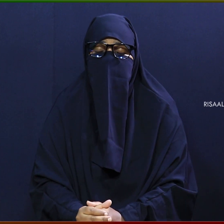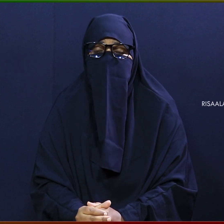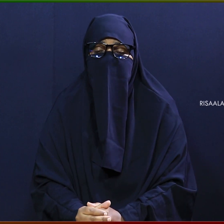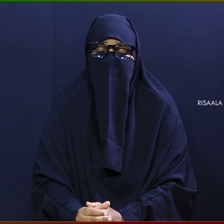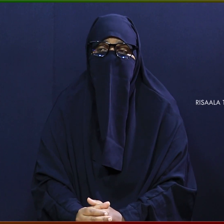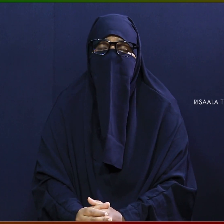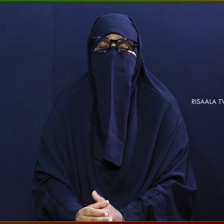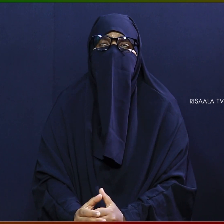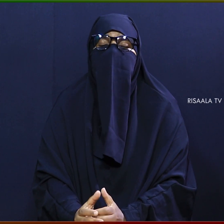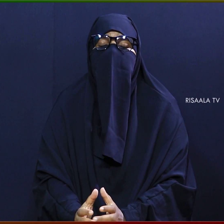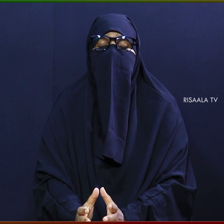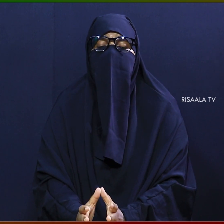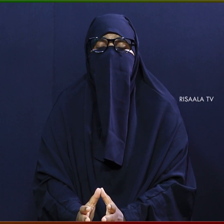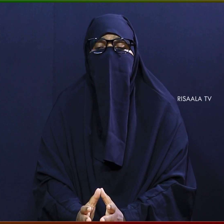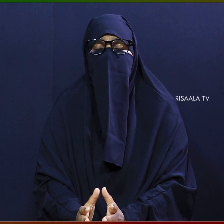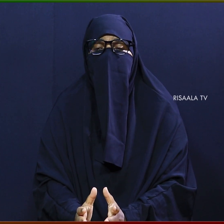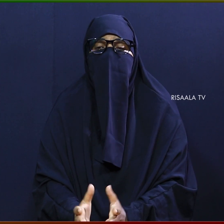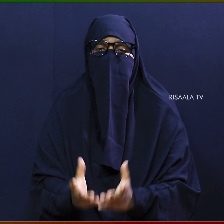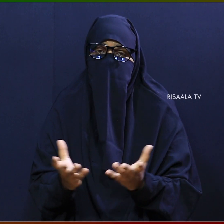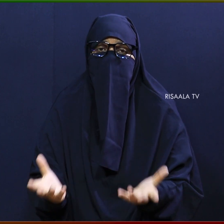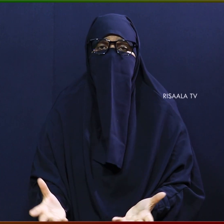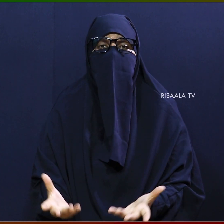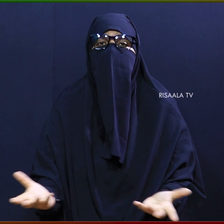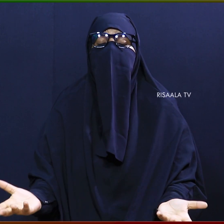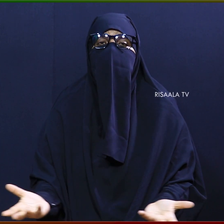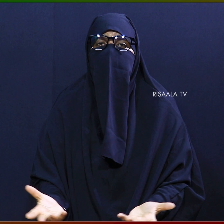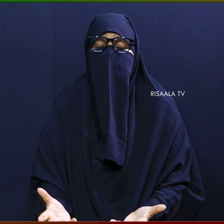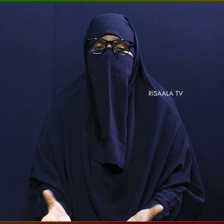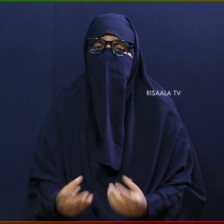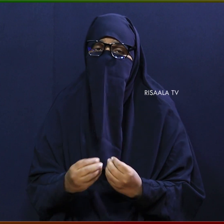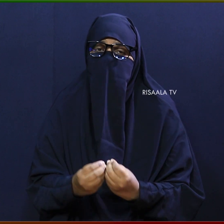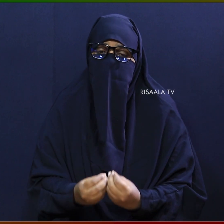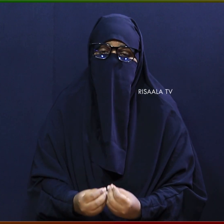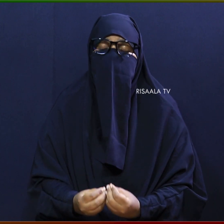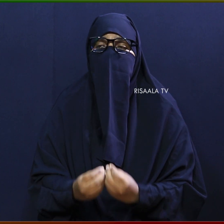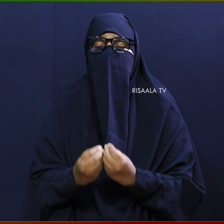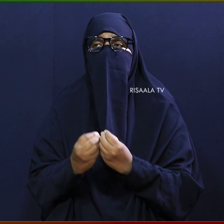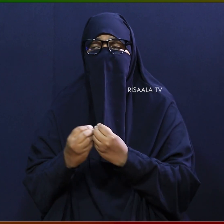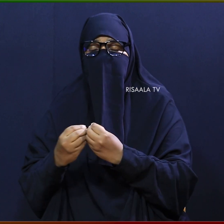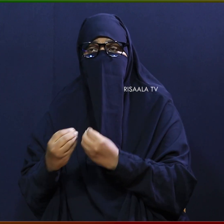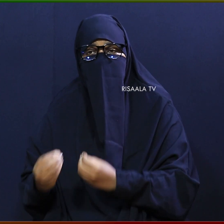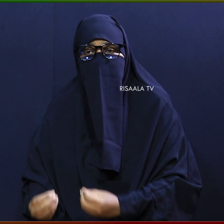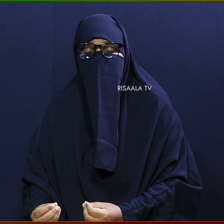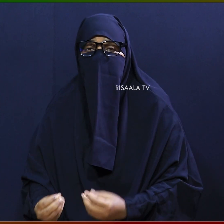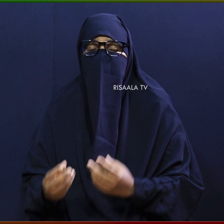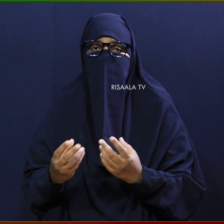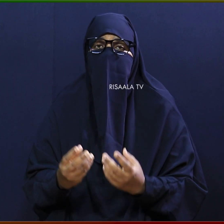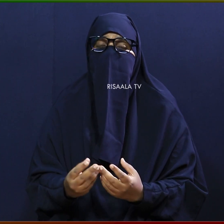leedahay in qofkii isqurxinta dabiiciga way jirtaa qofku inuu isqurxiyo uu aleganti ahaado uu labisto